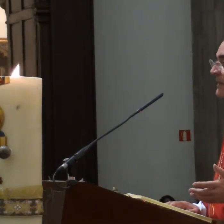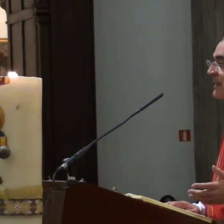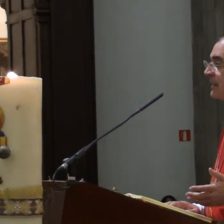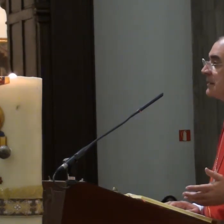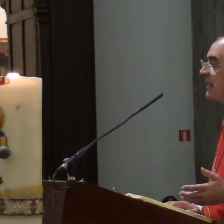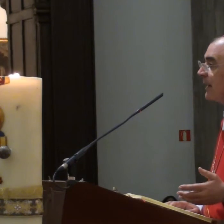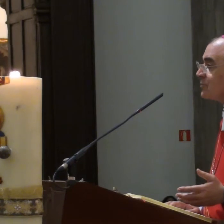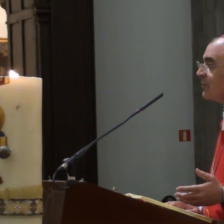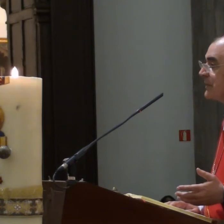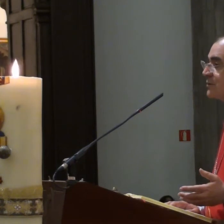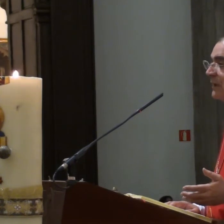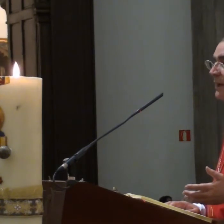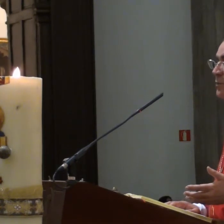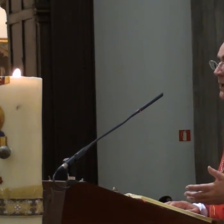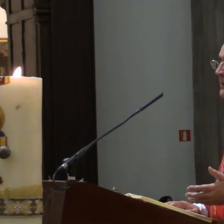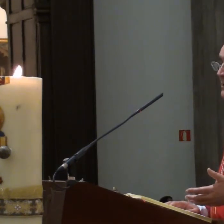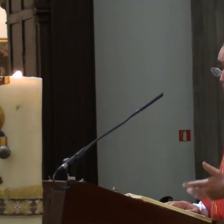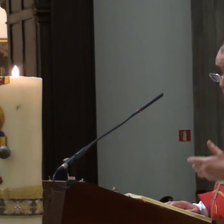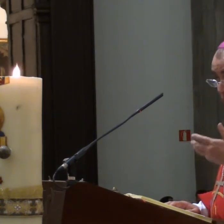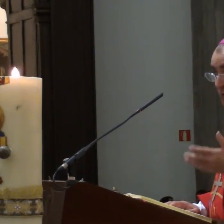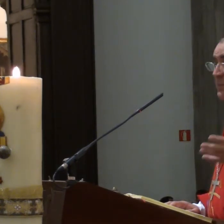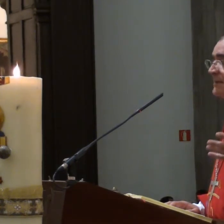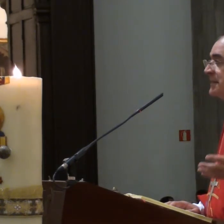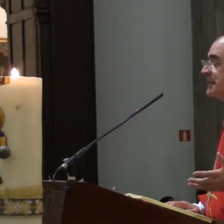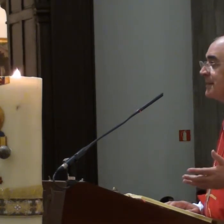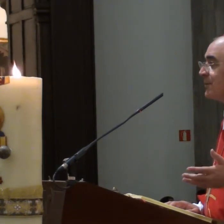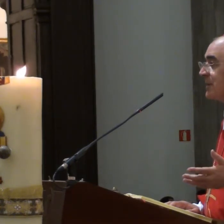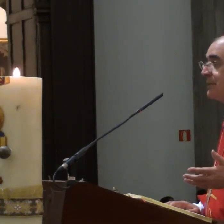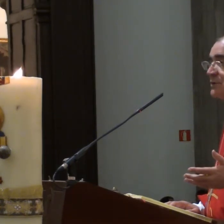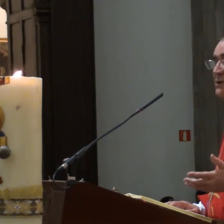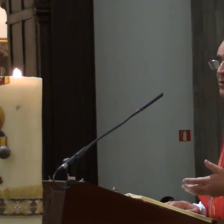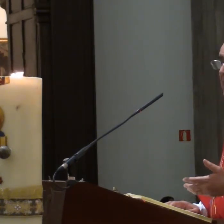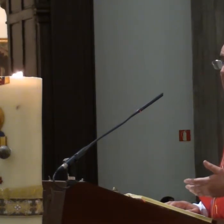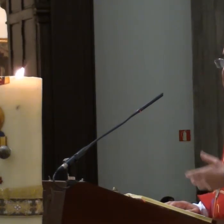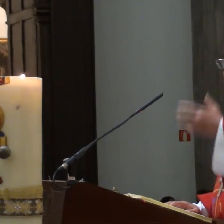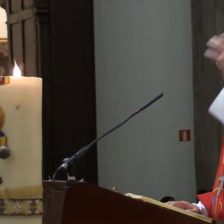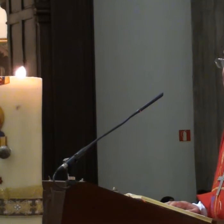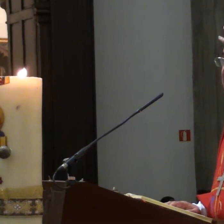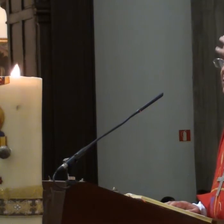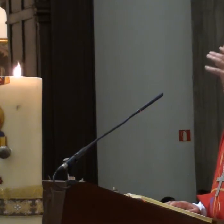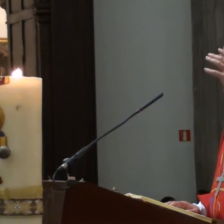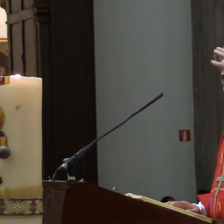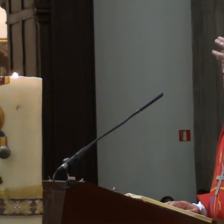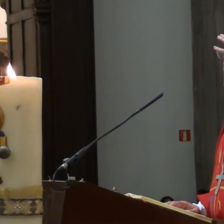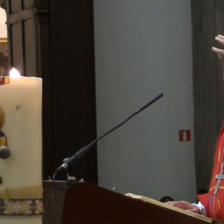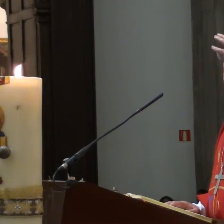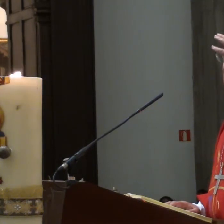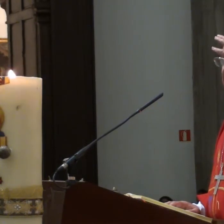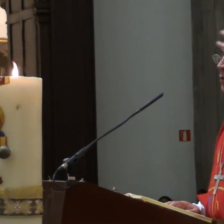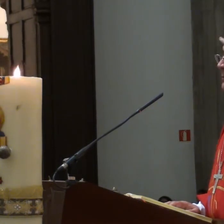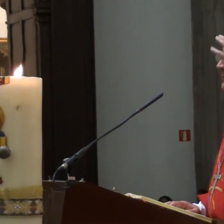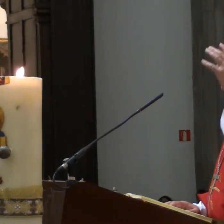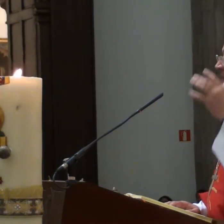baja a los hombres con la lengua somos los hombres los que hemos hecho que hasta los medios de